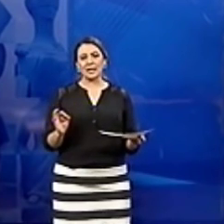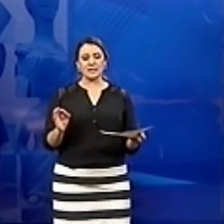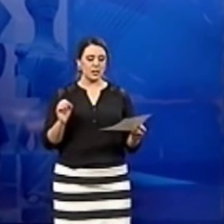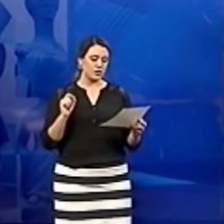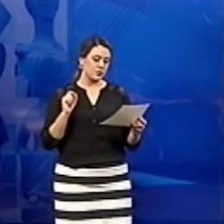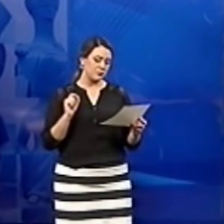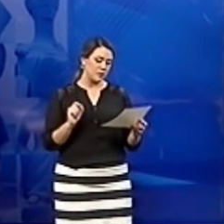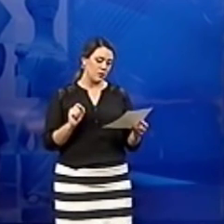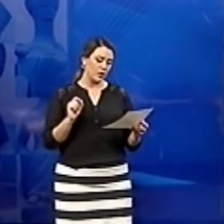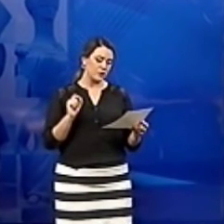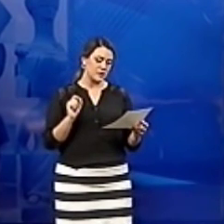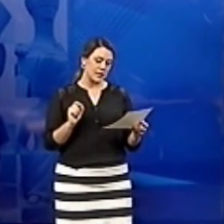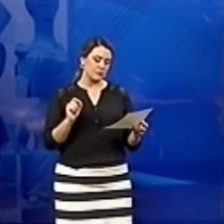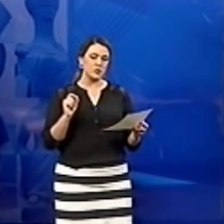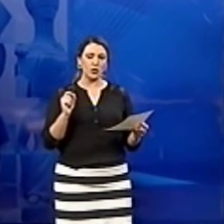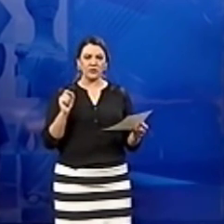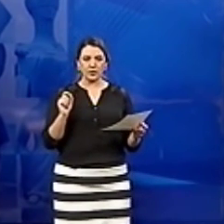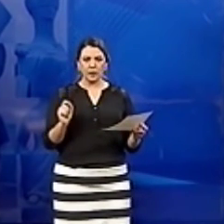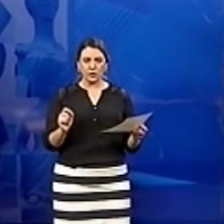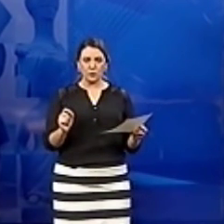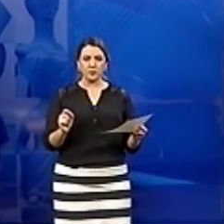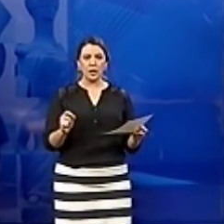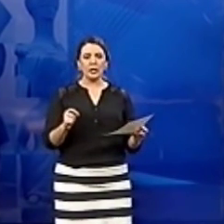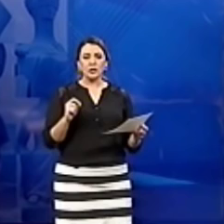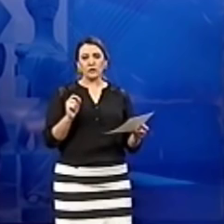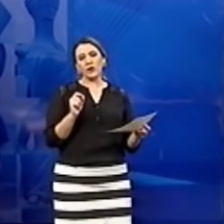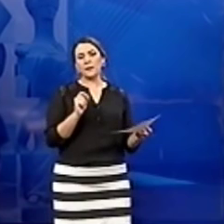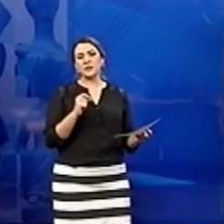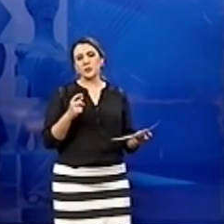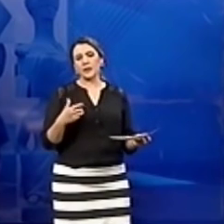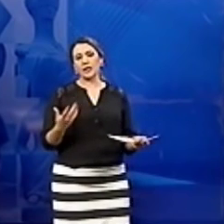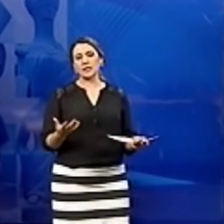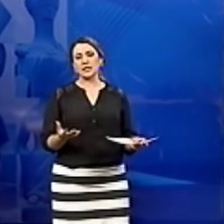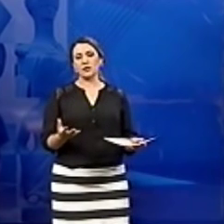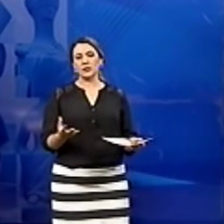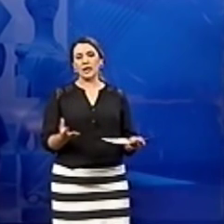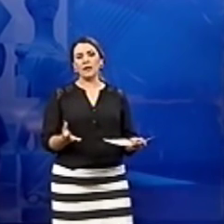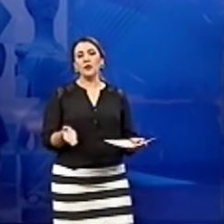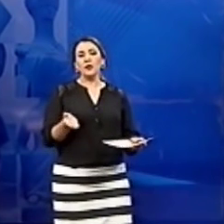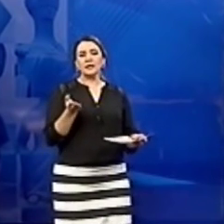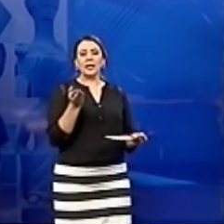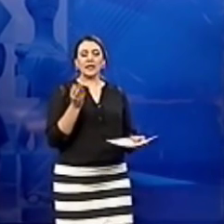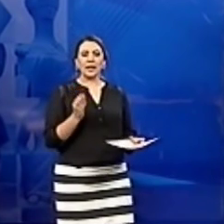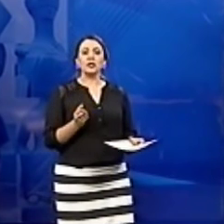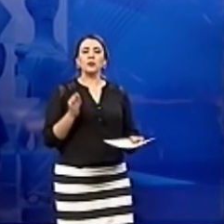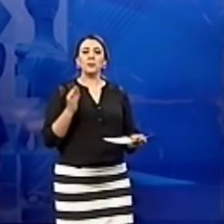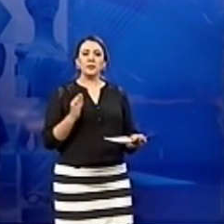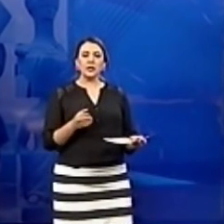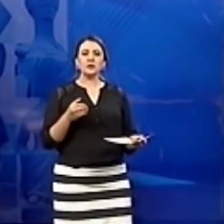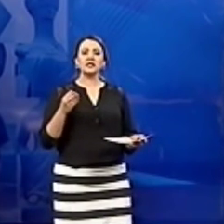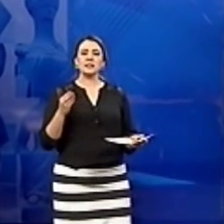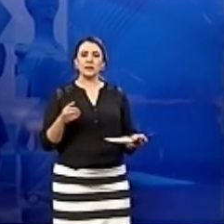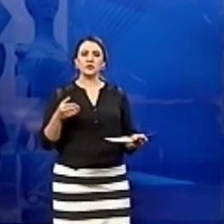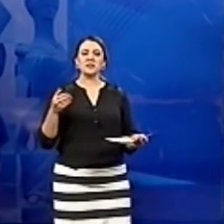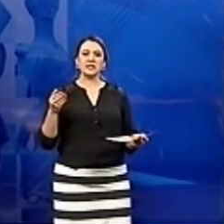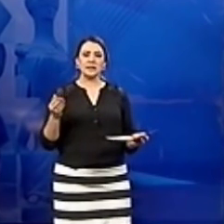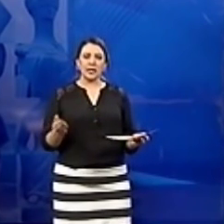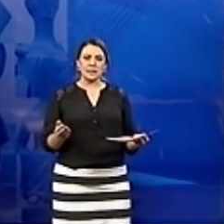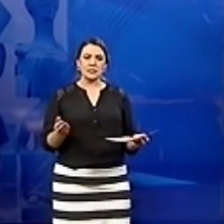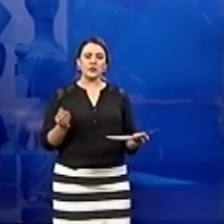1313 de 1891. Então, eu vou repetir para quem quiser anotar. Decreto 1313